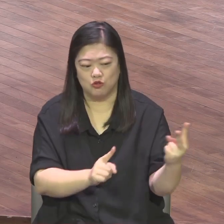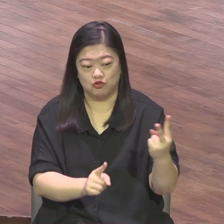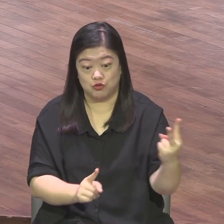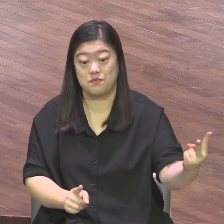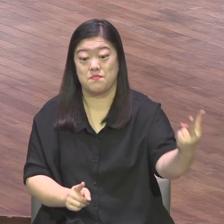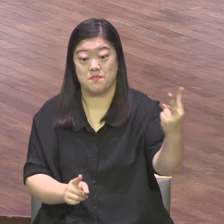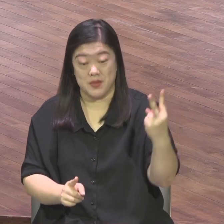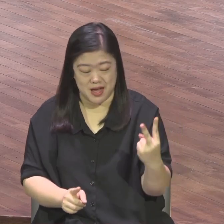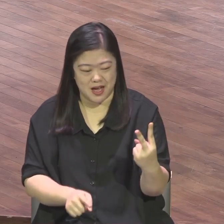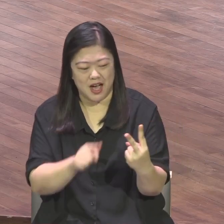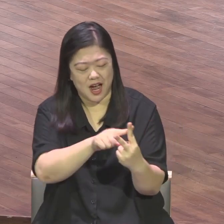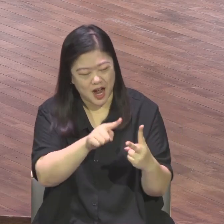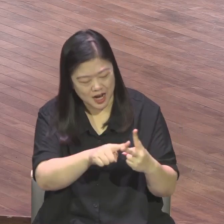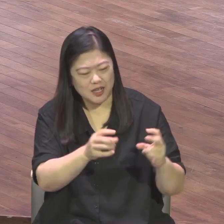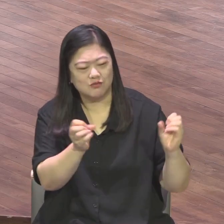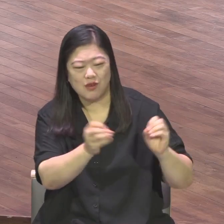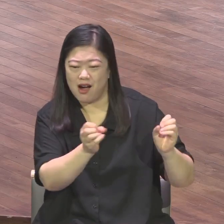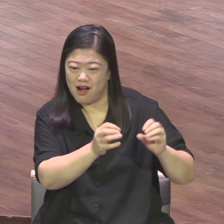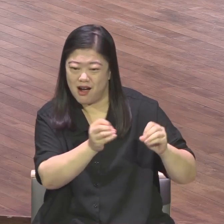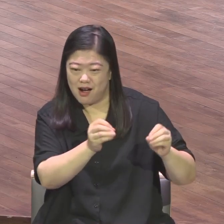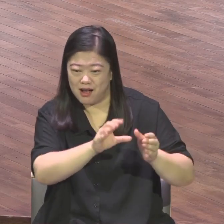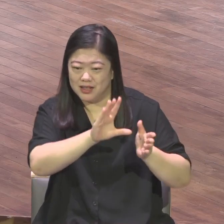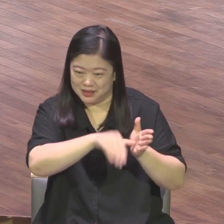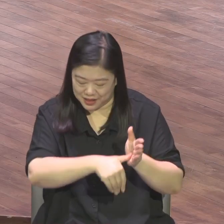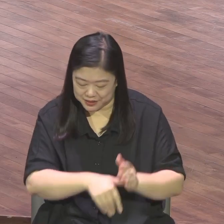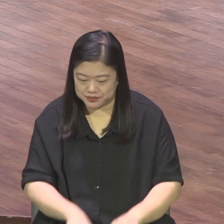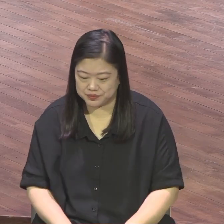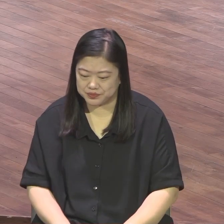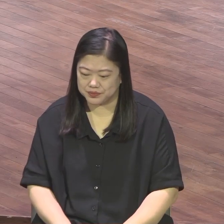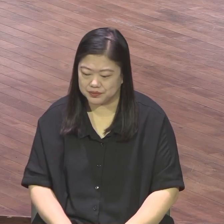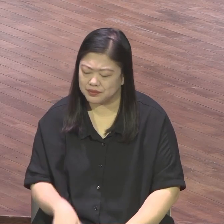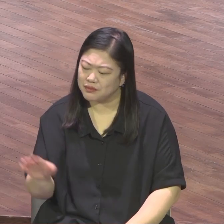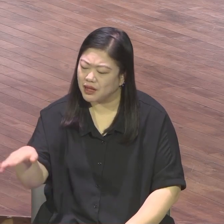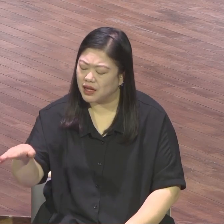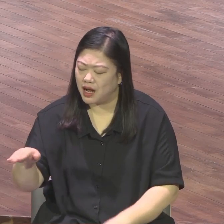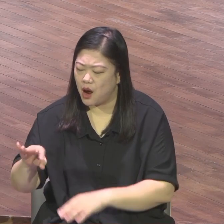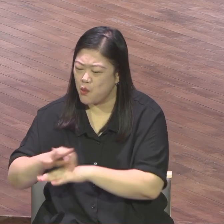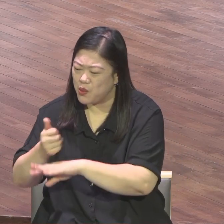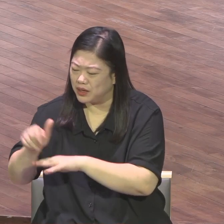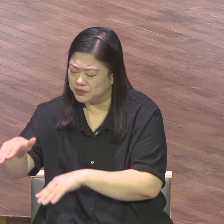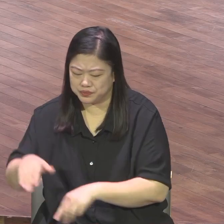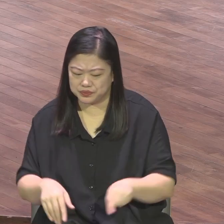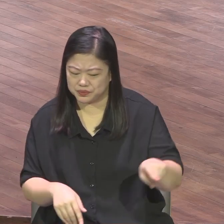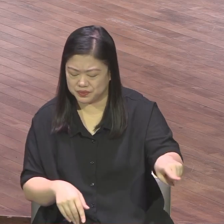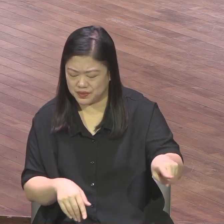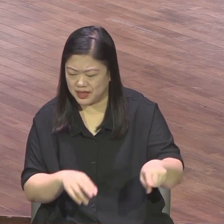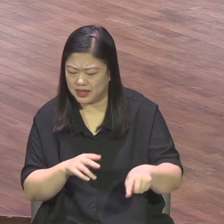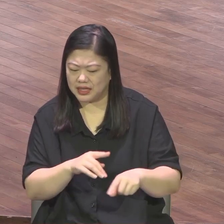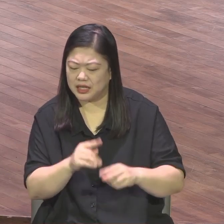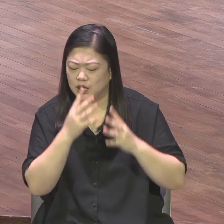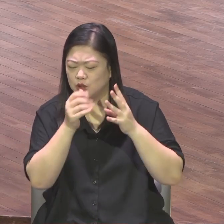받는 자리에서 베스도가 이런 말을 했어요. 재수가 하나 있는데 이 상소한 이 바울이,